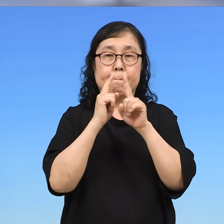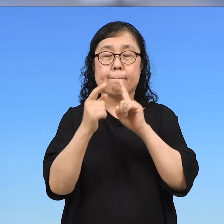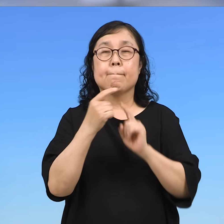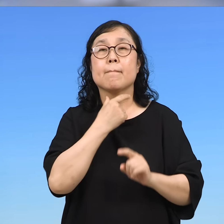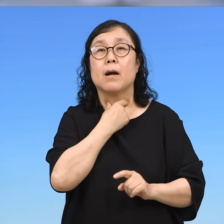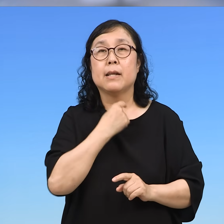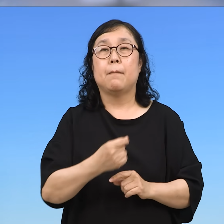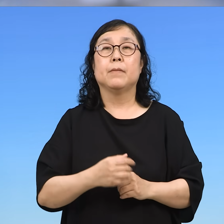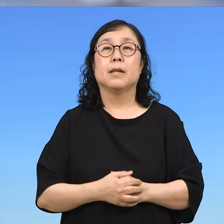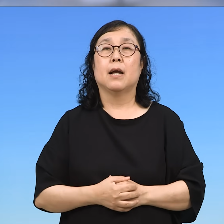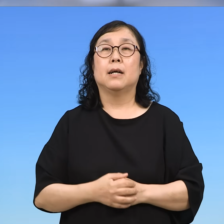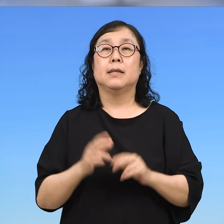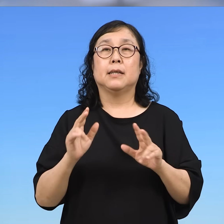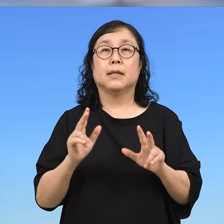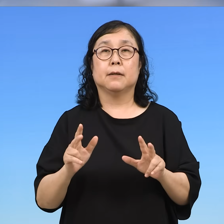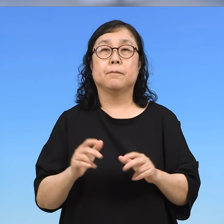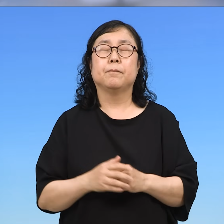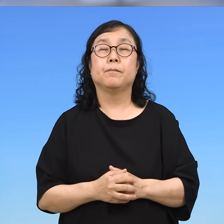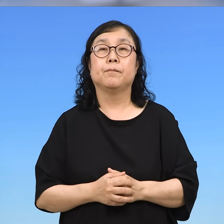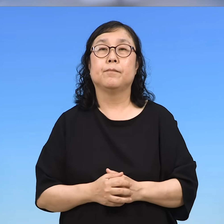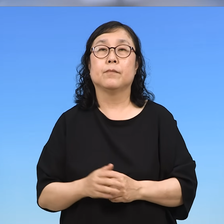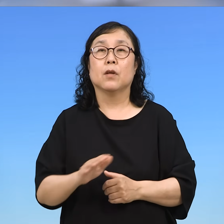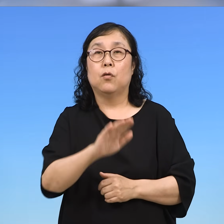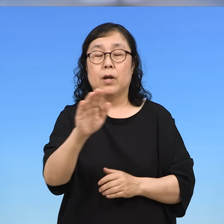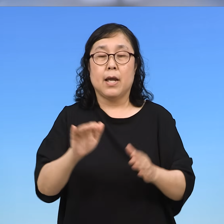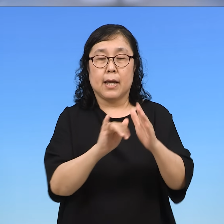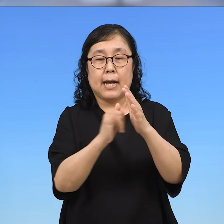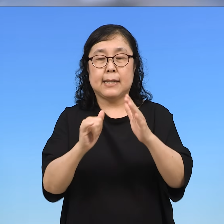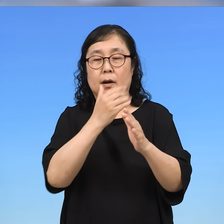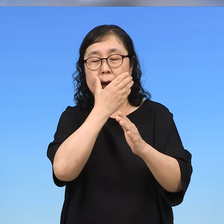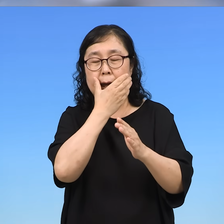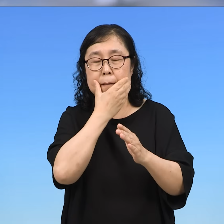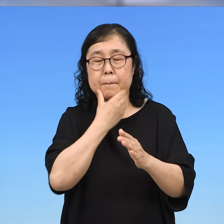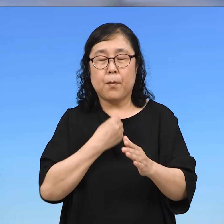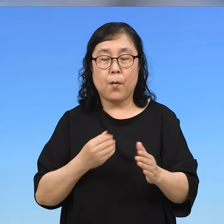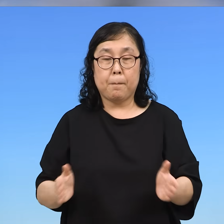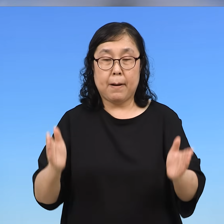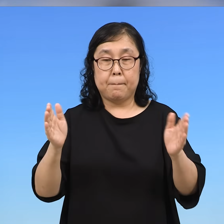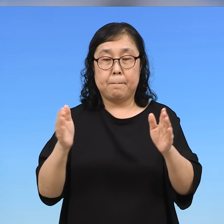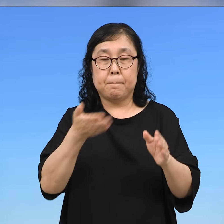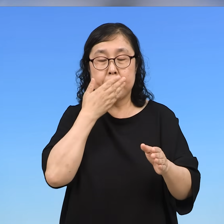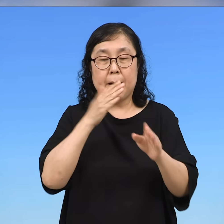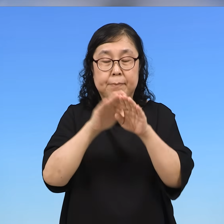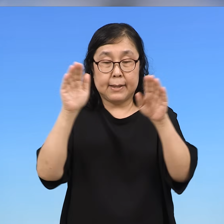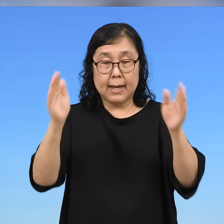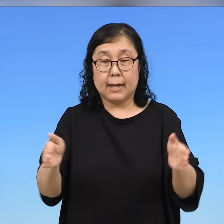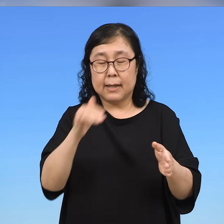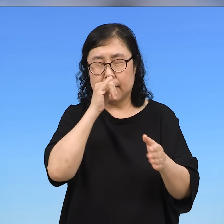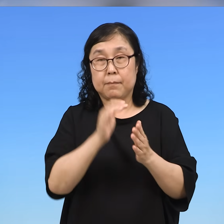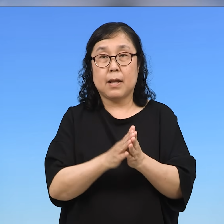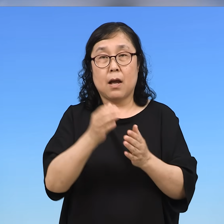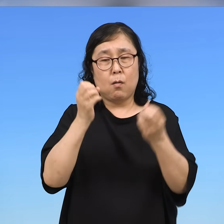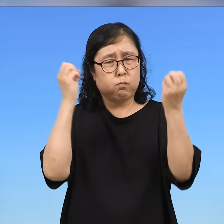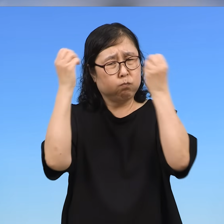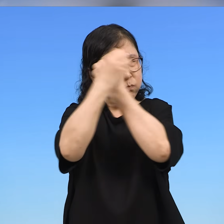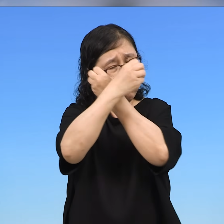이렇게 맺기를 원합니다. 지금 우리 가족 행복밥상 오해하지 마세요.